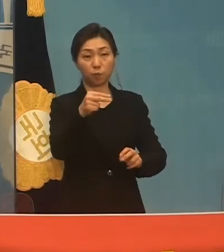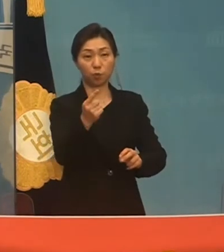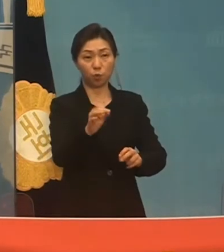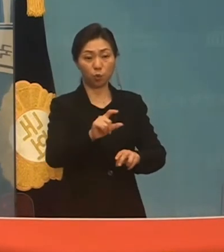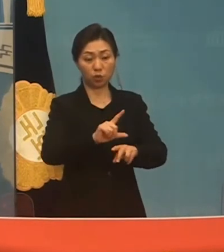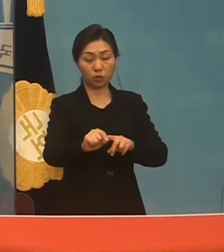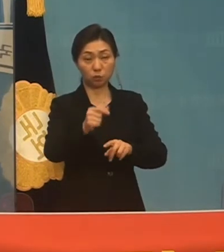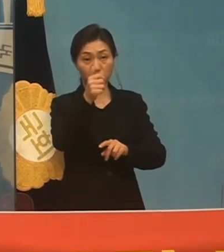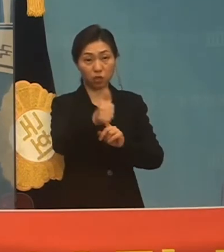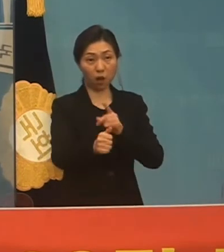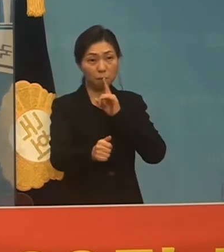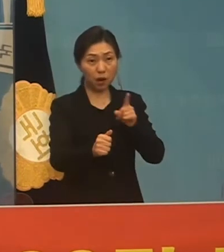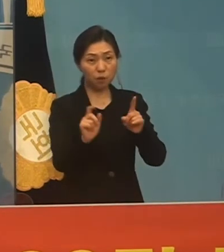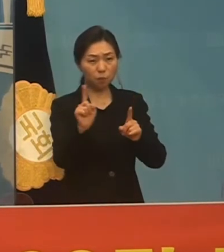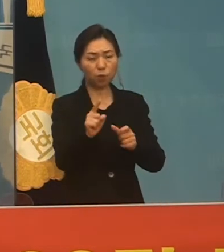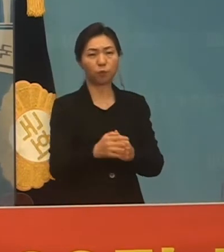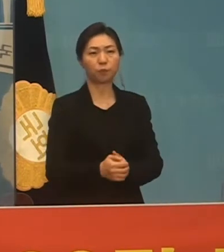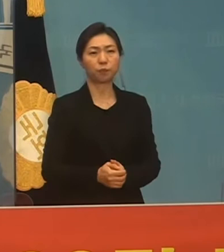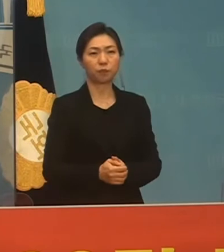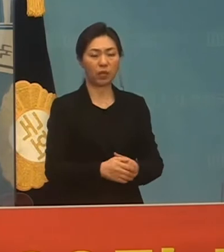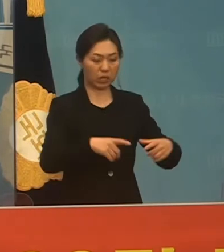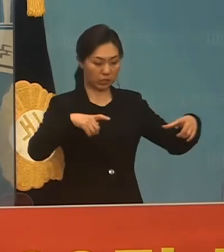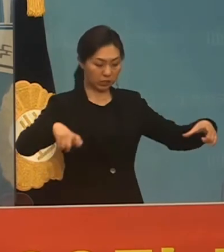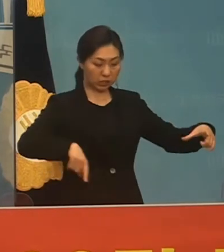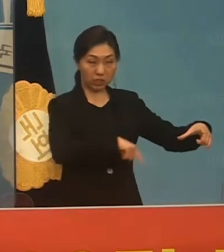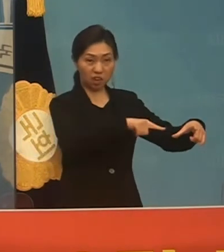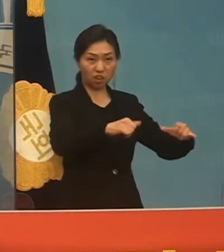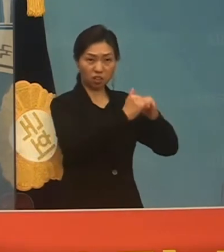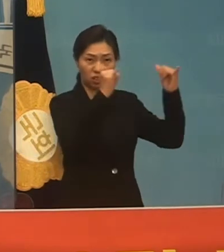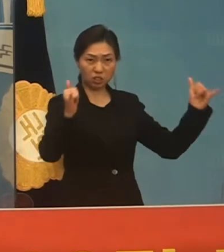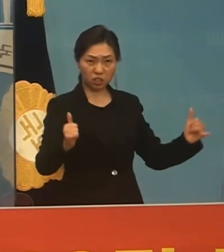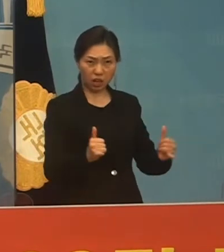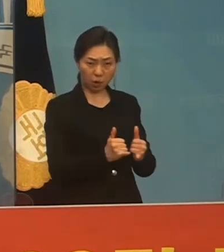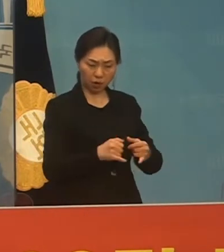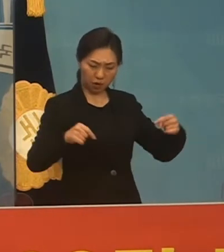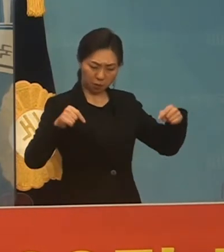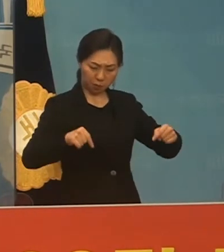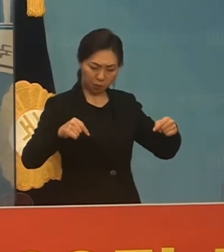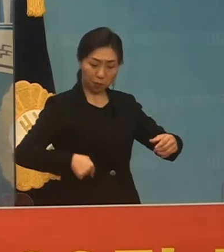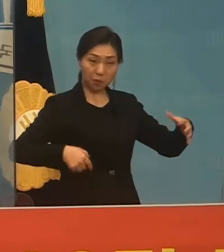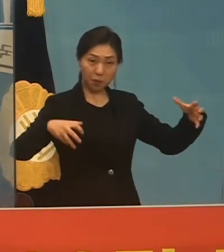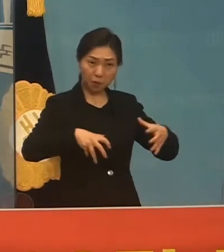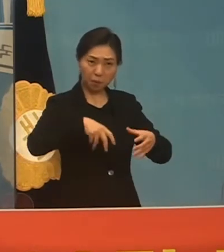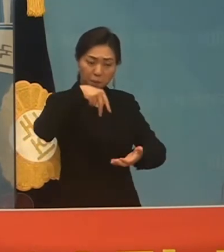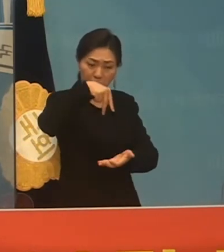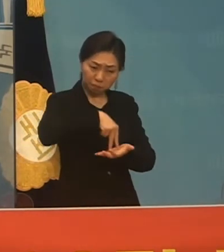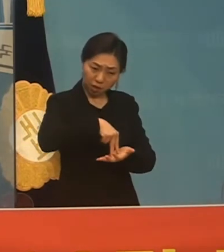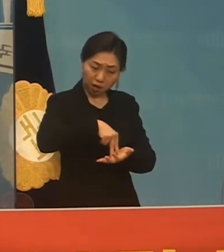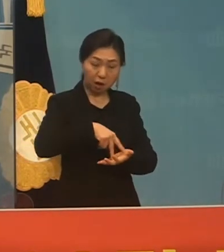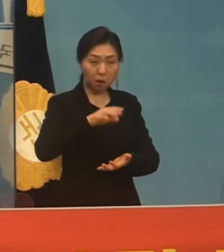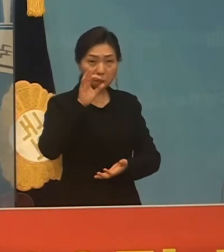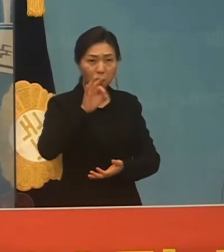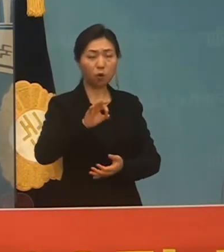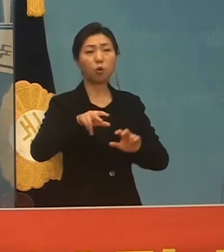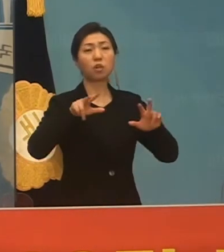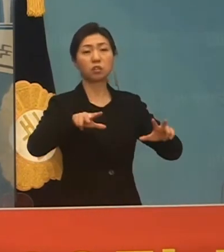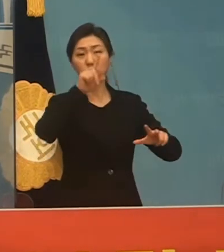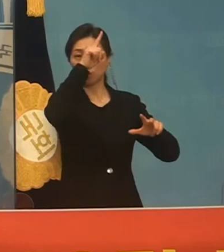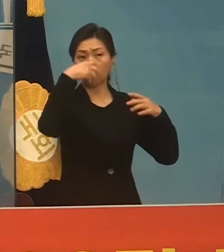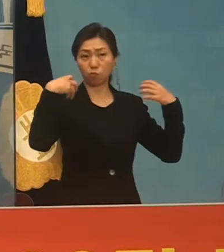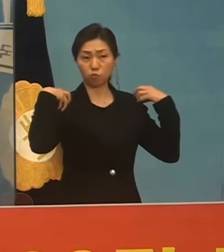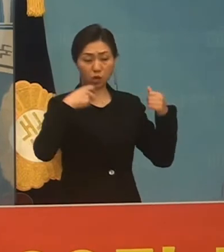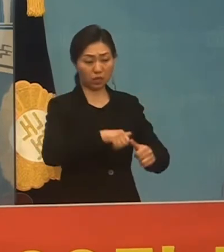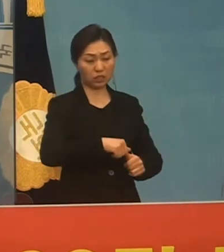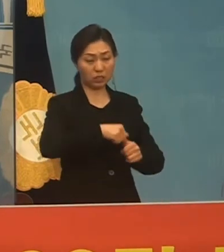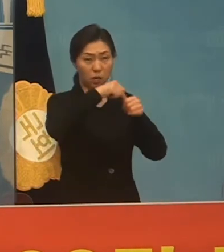빌리자면 지역사회와 인하하고 협동한다는 의미에서 본다 하더라도 거의 전부가 지역민인 비정규직